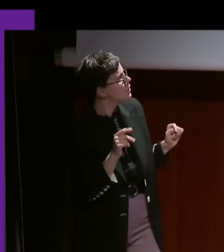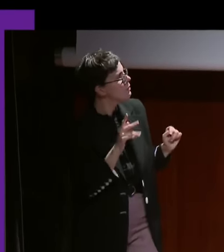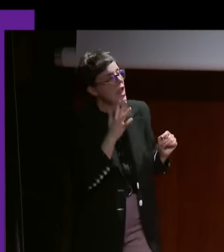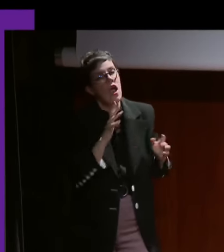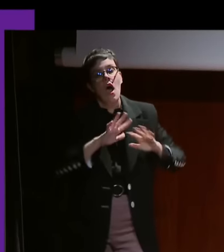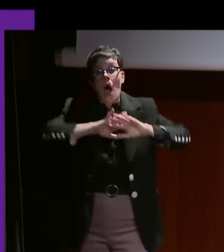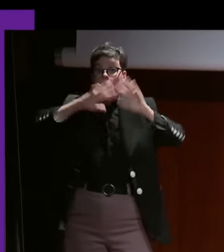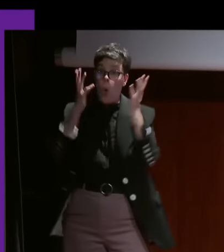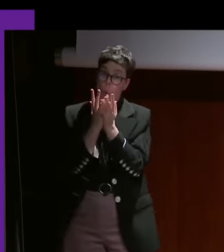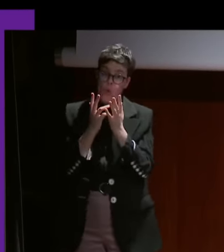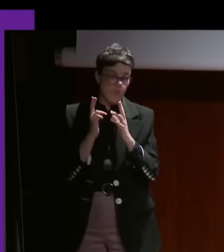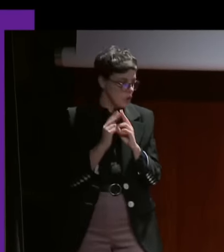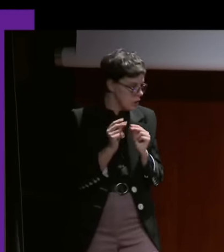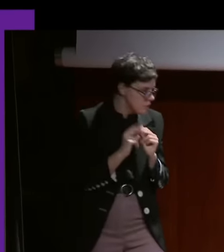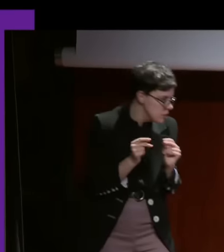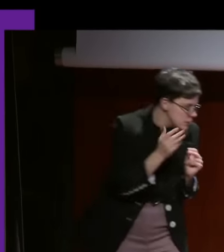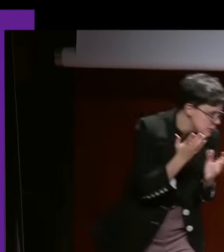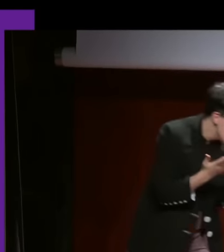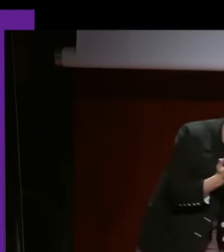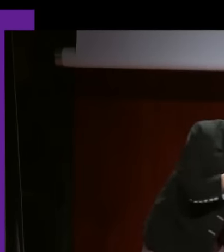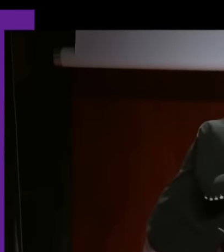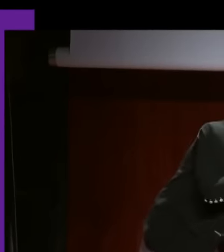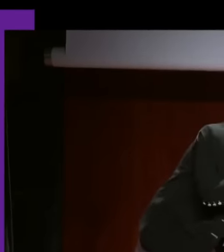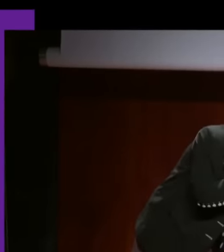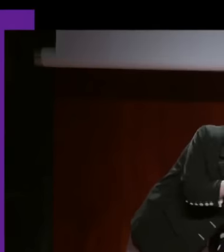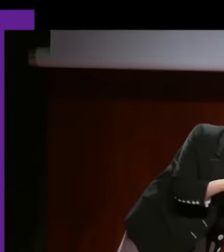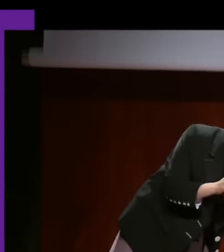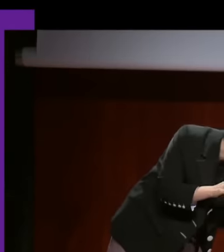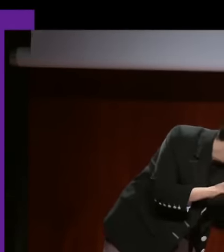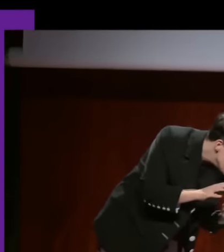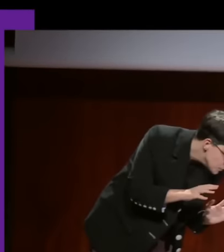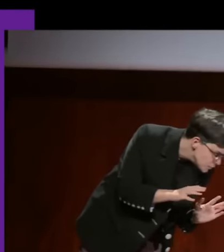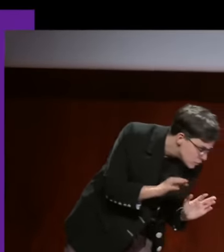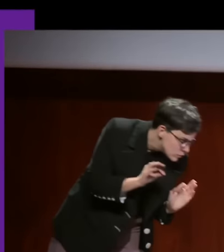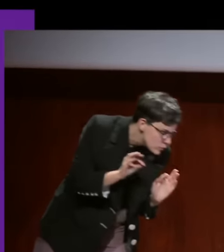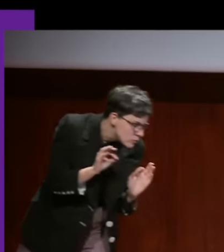Alors, c'est une citation un peu compliquée, mais en gros,